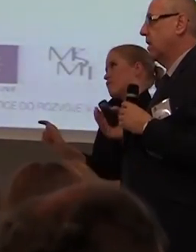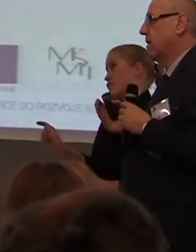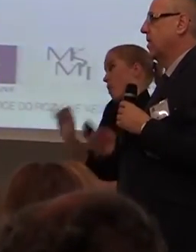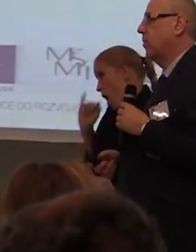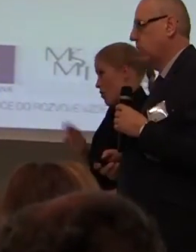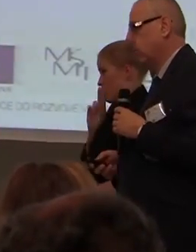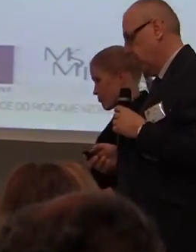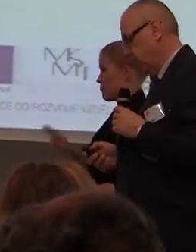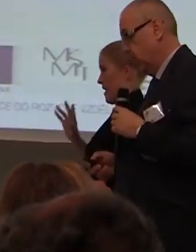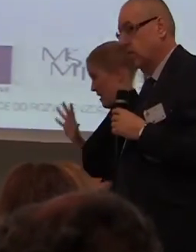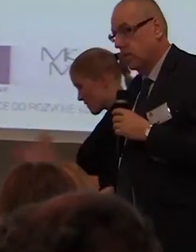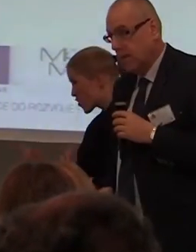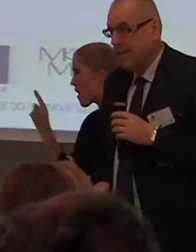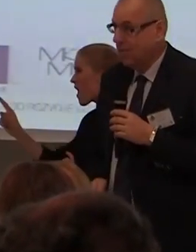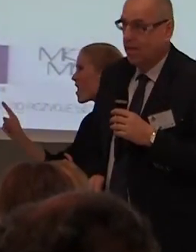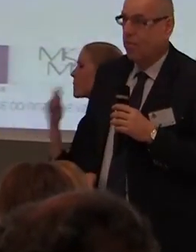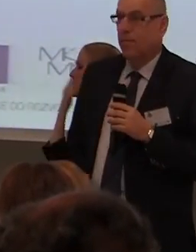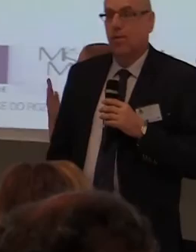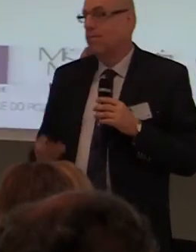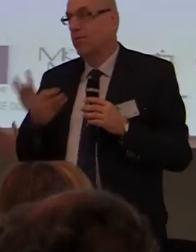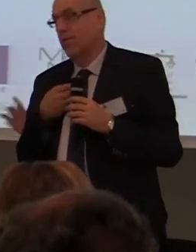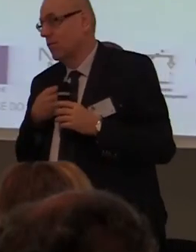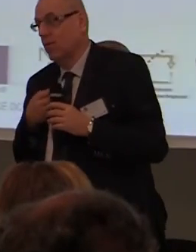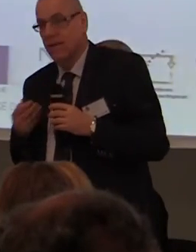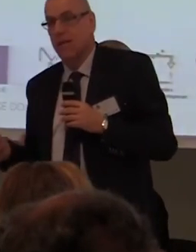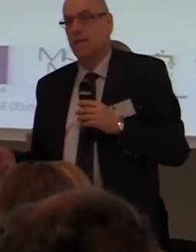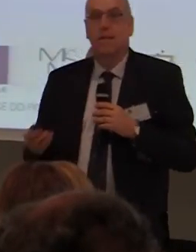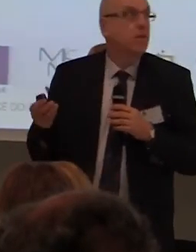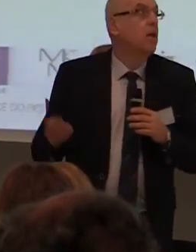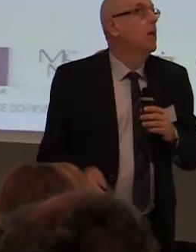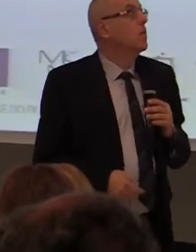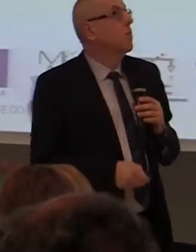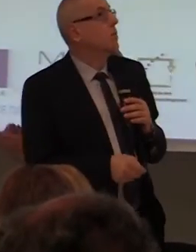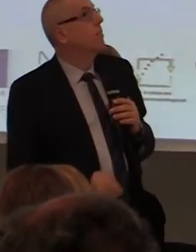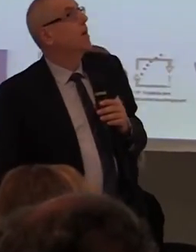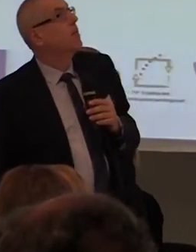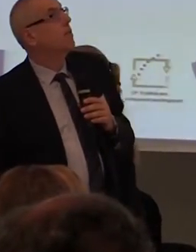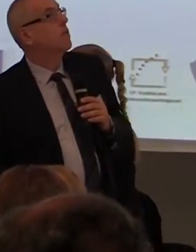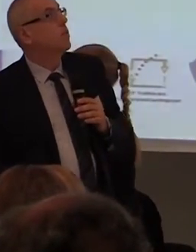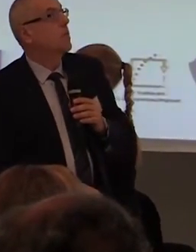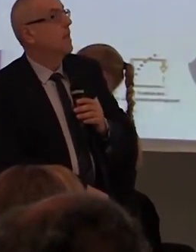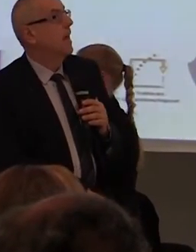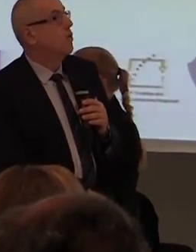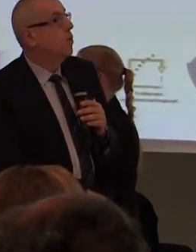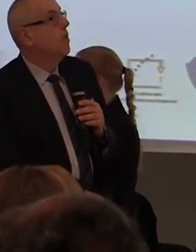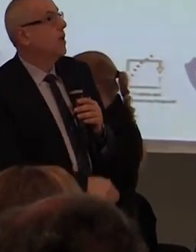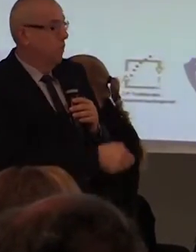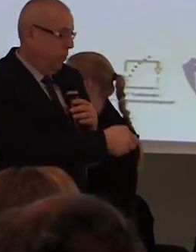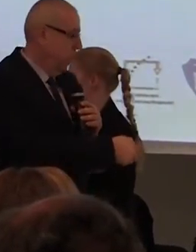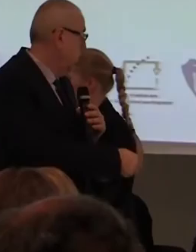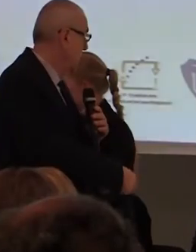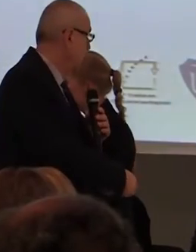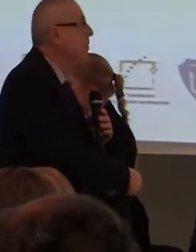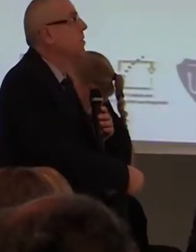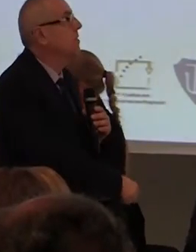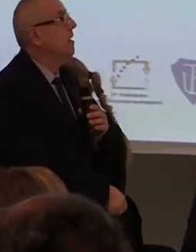v podstatě znamenalo pro to učitelé příležitost. Jestli to tak bude nebo ne, to nerozhodnu ani já, ani nikdo. To rozhodne právě ta paní učitelka. A to, jakou